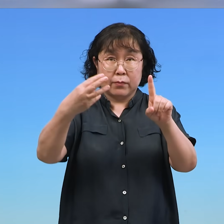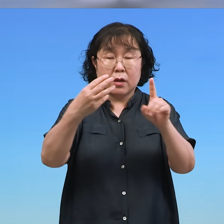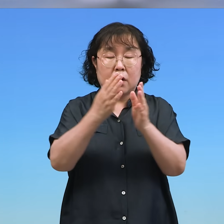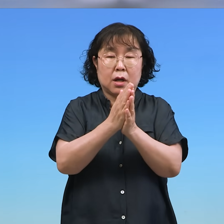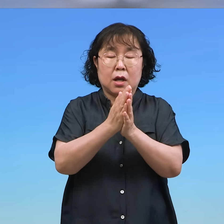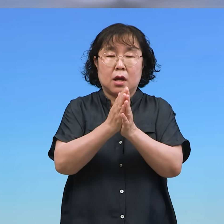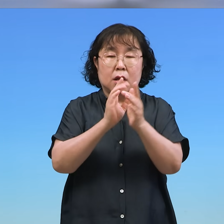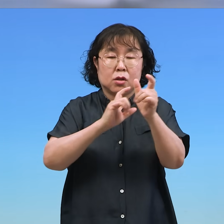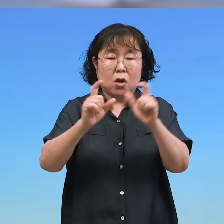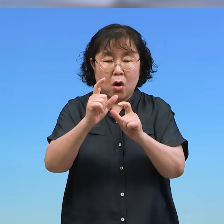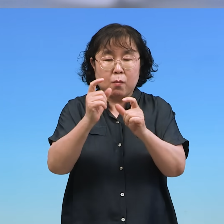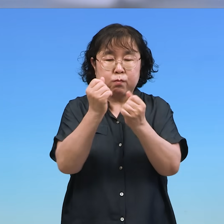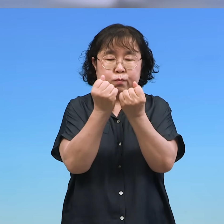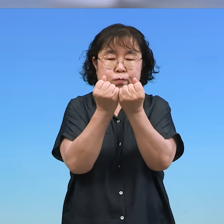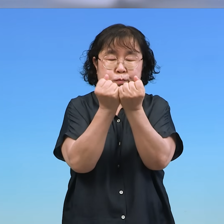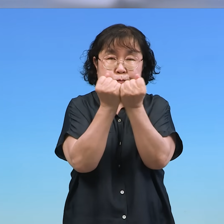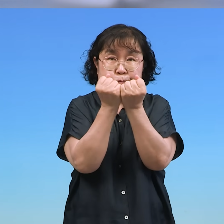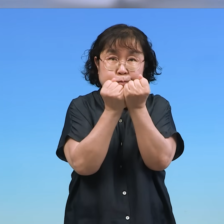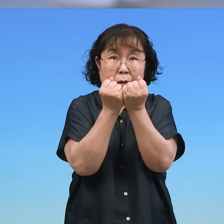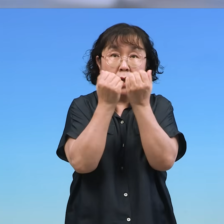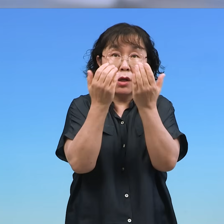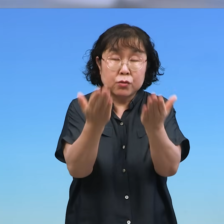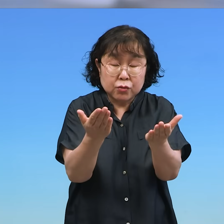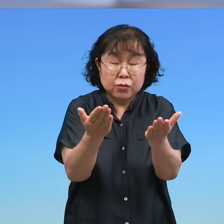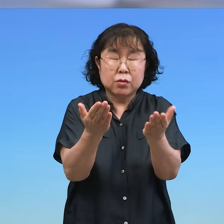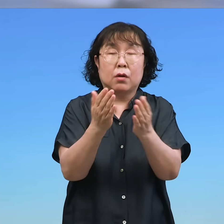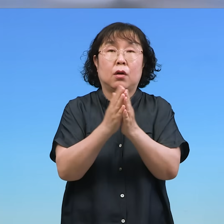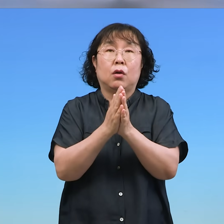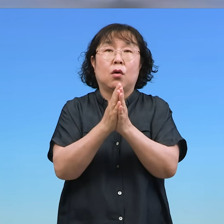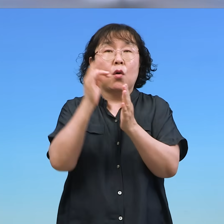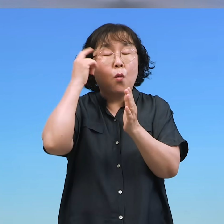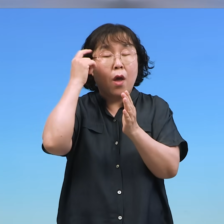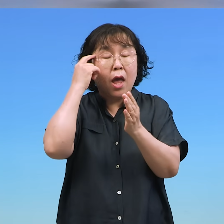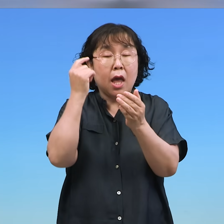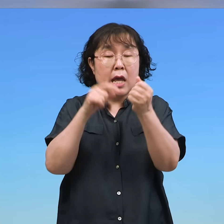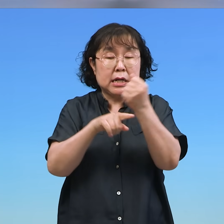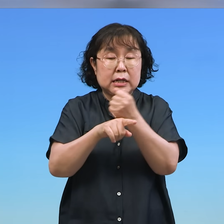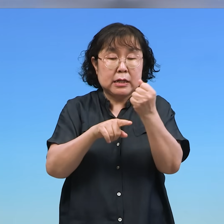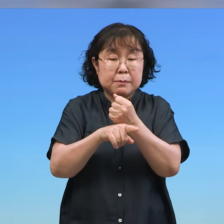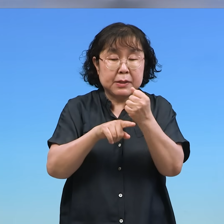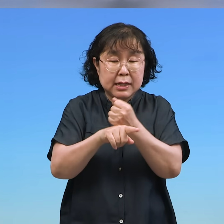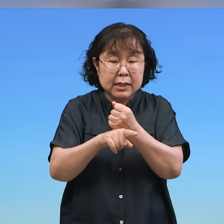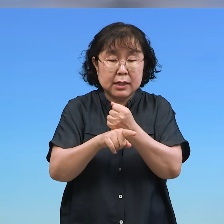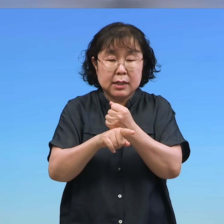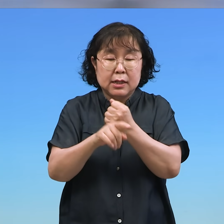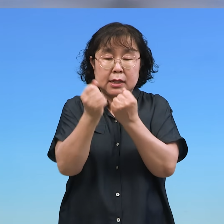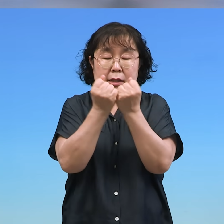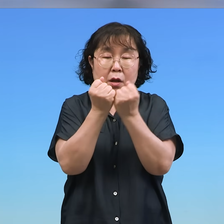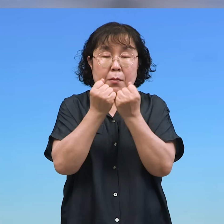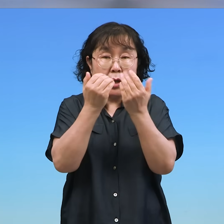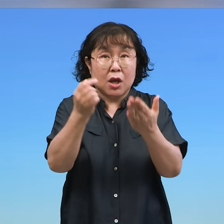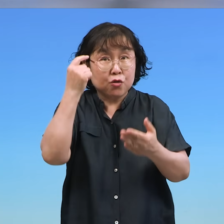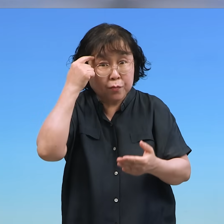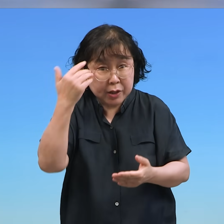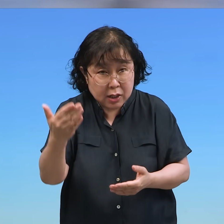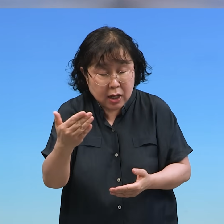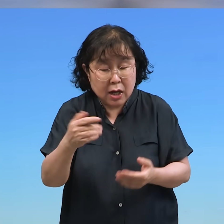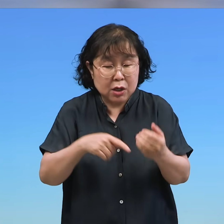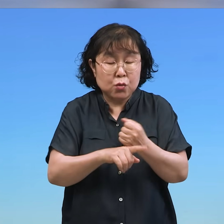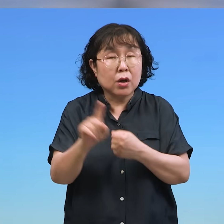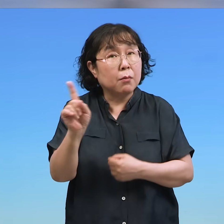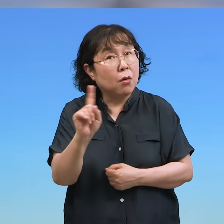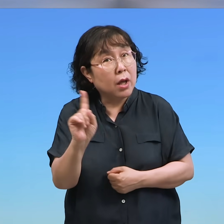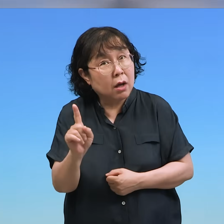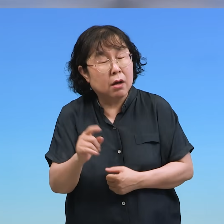설명을 통해서 그 팩트에 대한 그 의미 부여 해석을 해 주십니까? 왜 그렇습니까? 인간은 너무너무